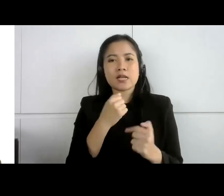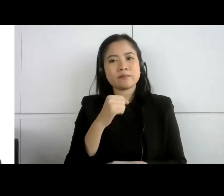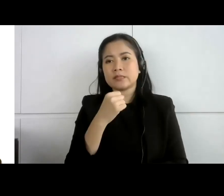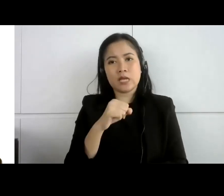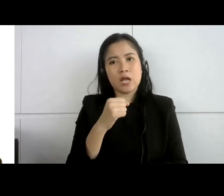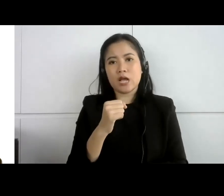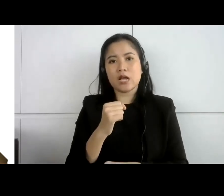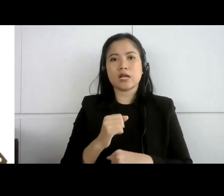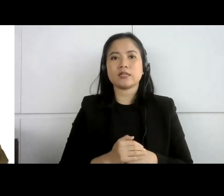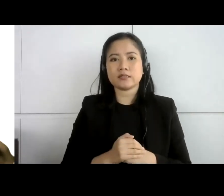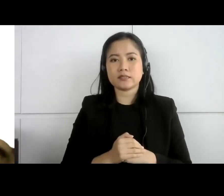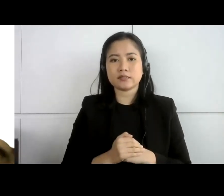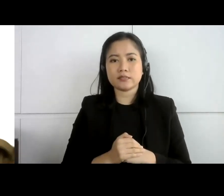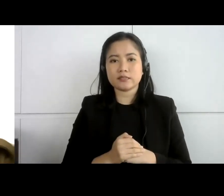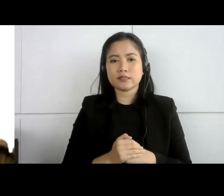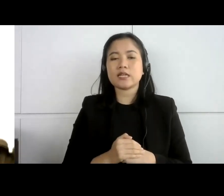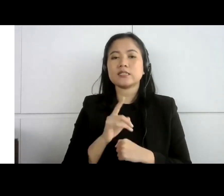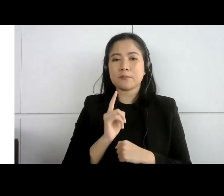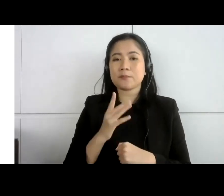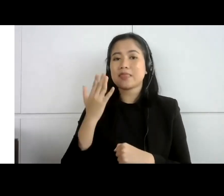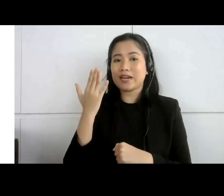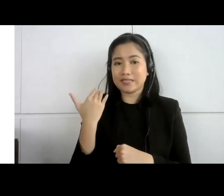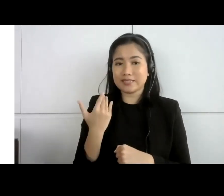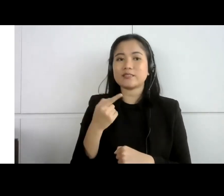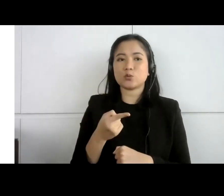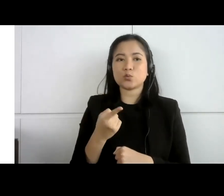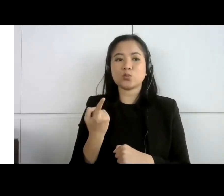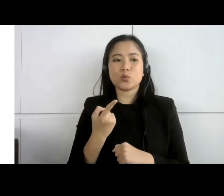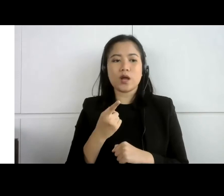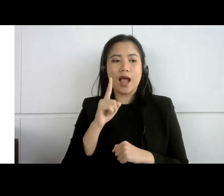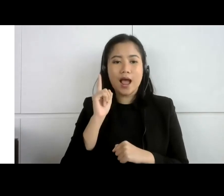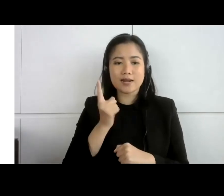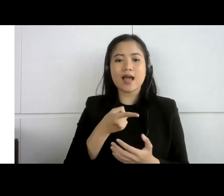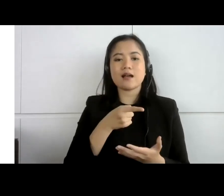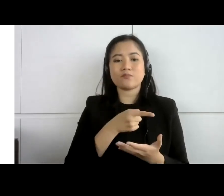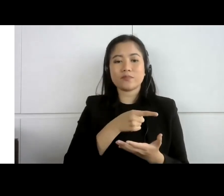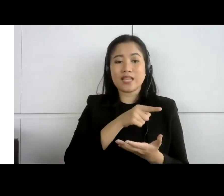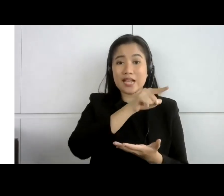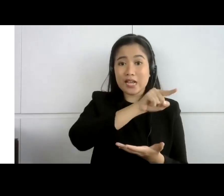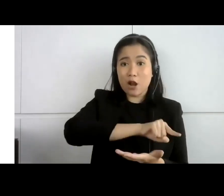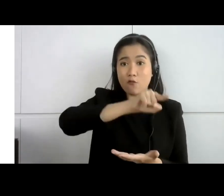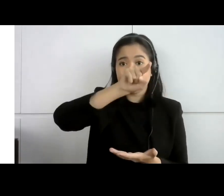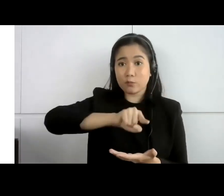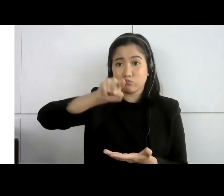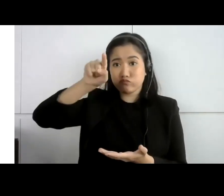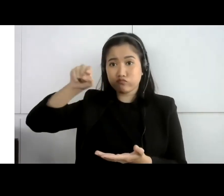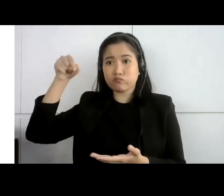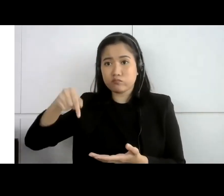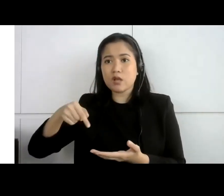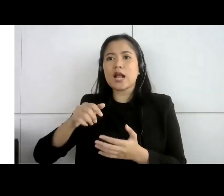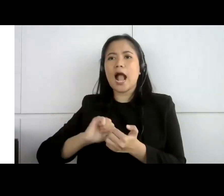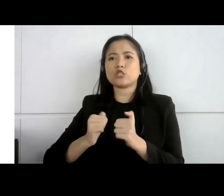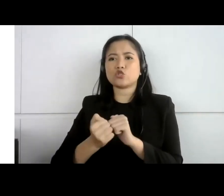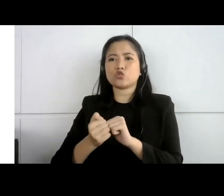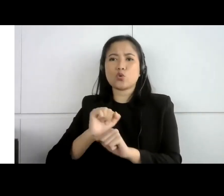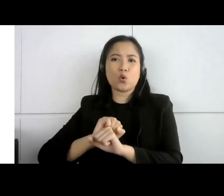dilaksanakan. Oleh karena yang saya sampaikan tadi, grafik kasus COVID di daerah kami sejak